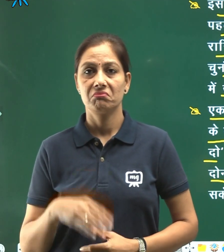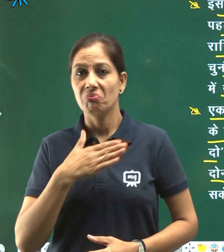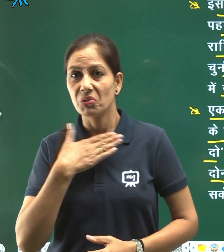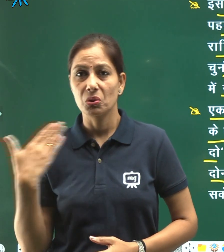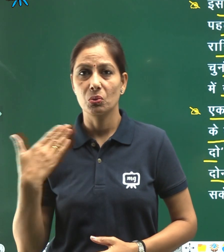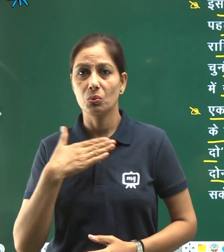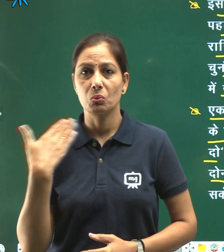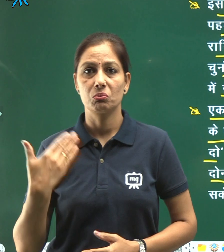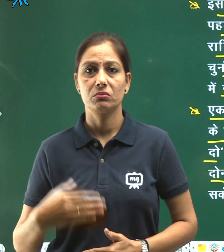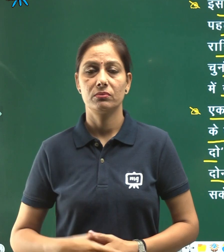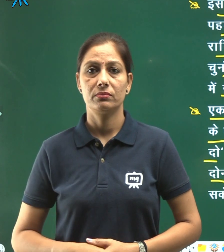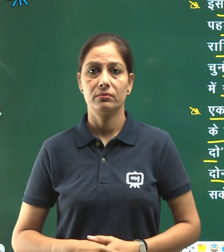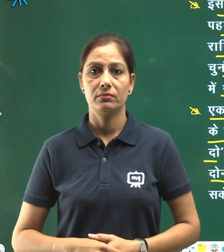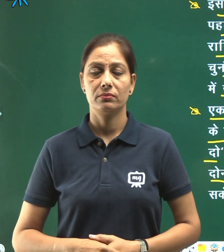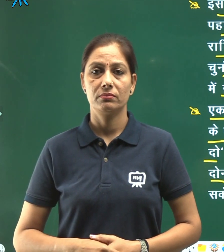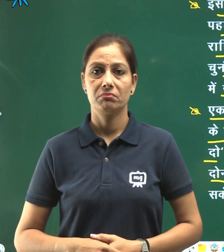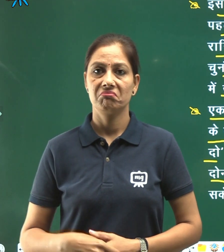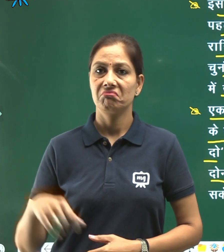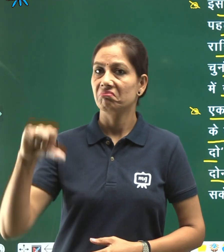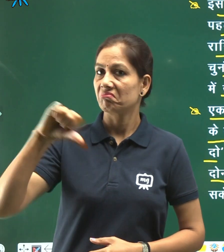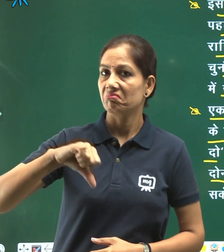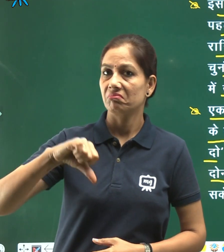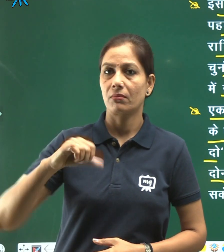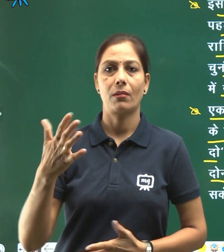मृत्यु को हरा नहीं सके